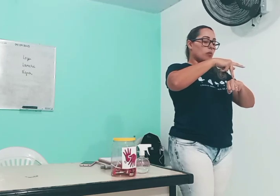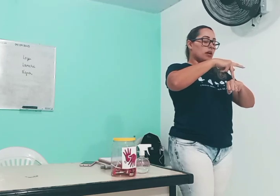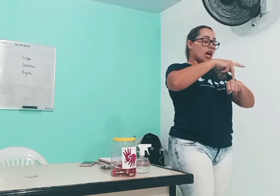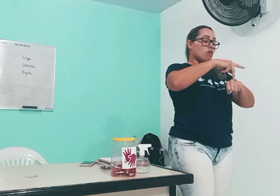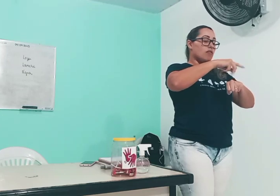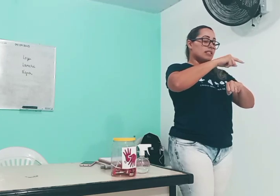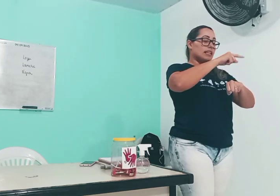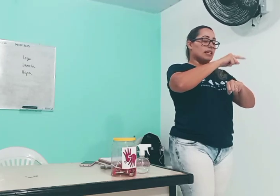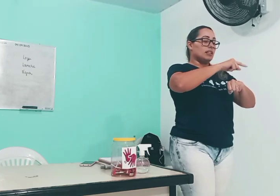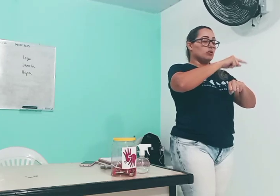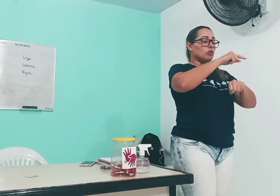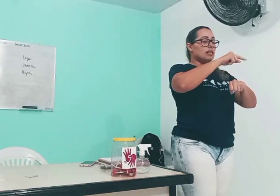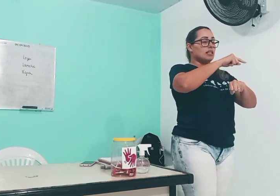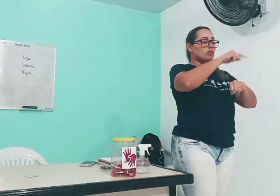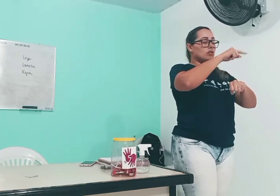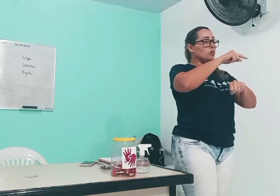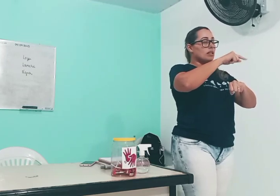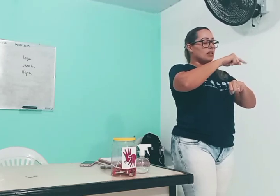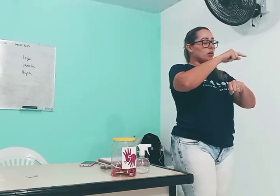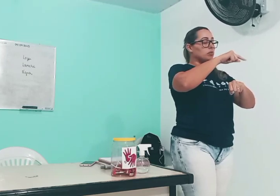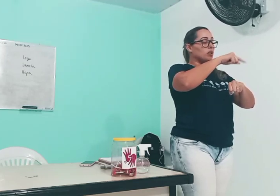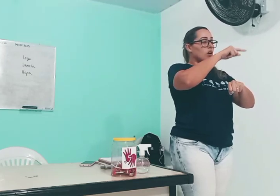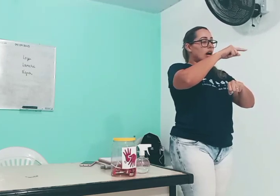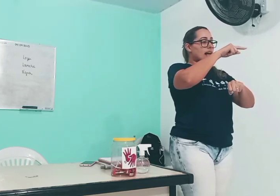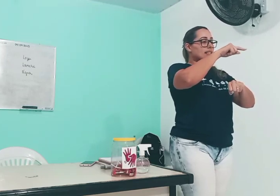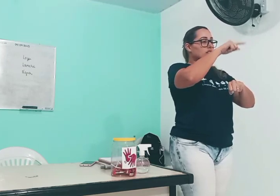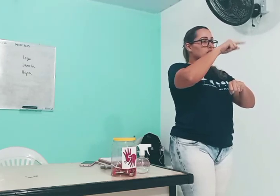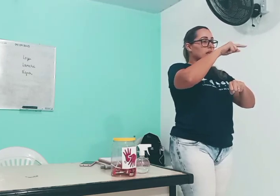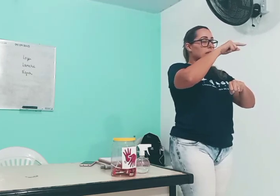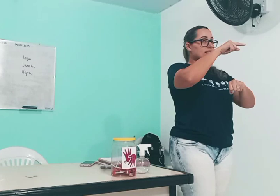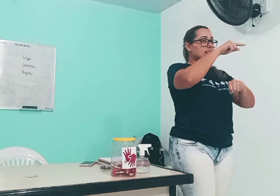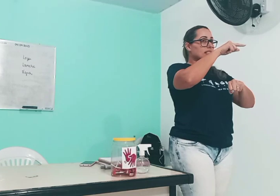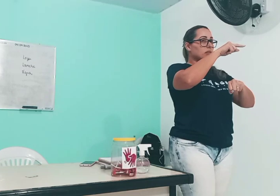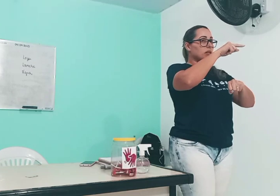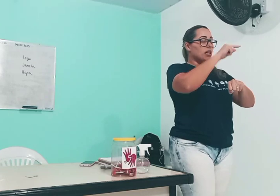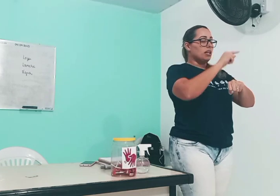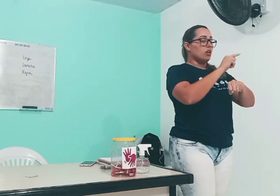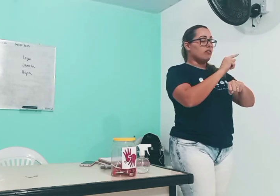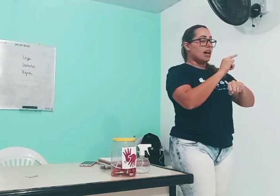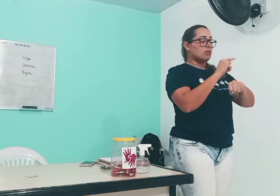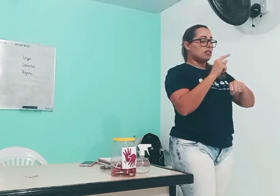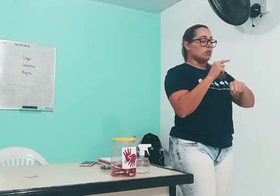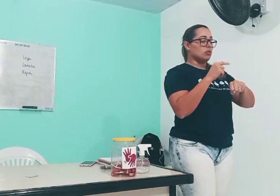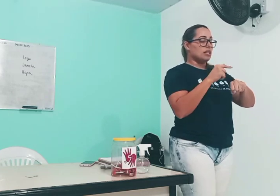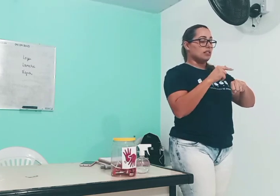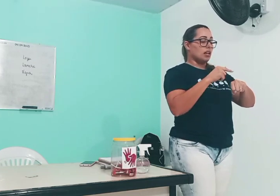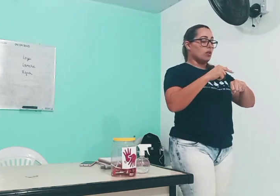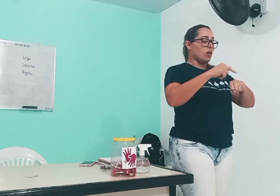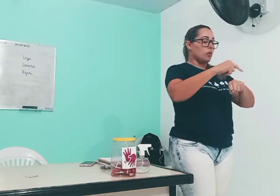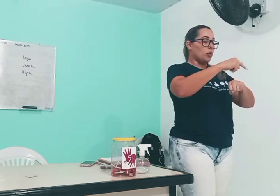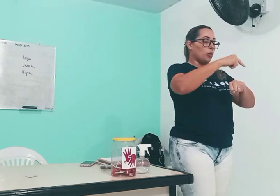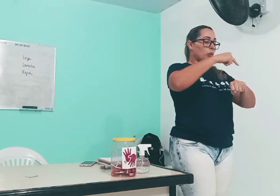Aí eu vou fazer aqui no meu desenhozinho um exemplo. A setinha para cima e eu faço assim no desenho, ó.